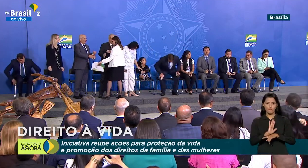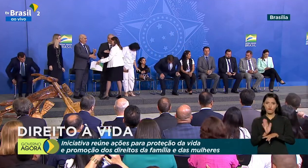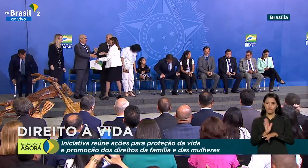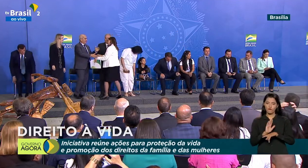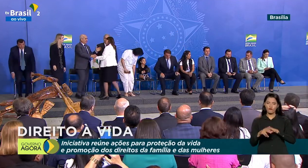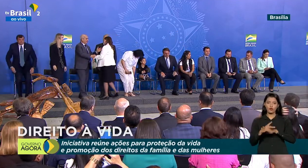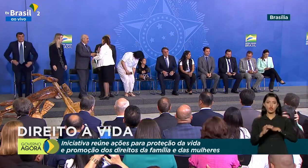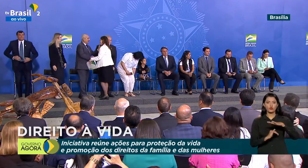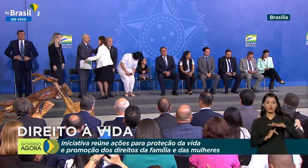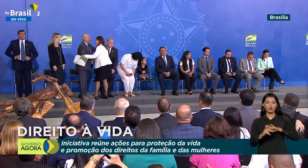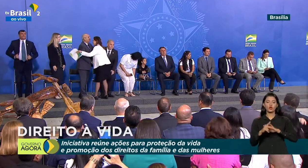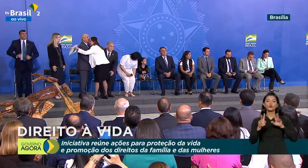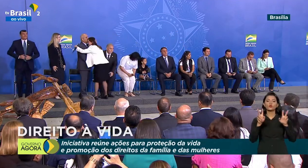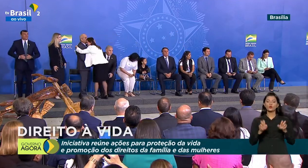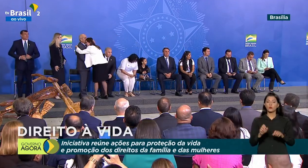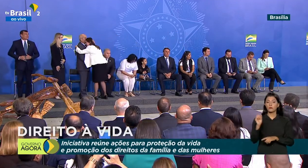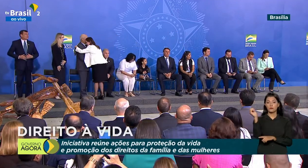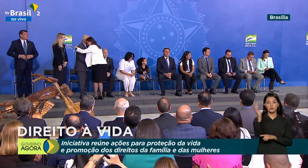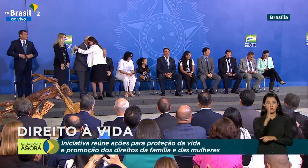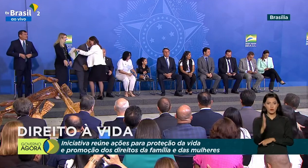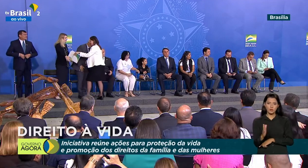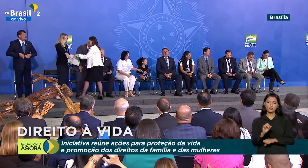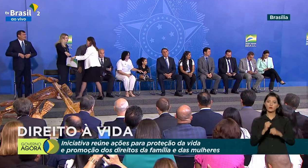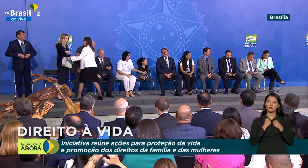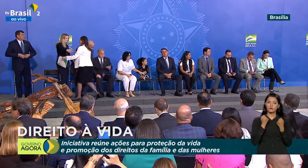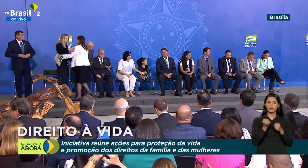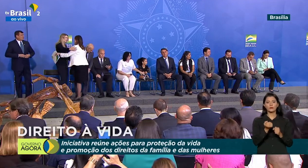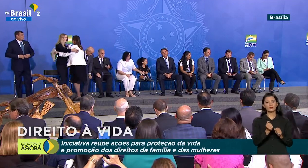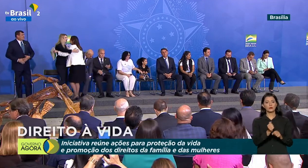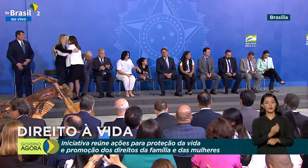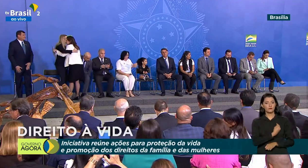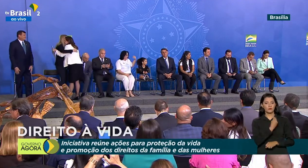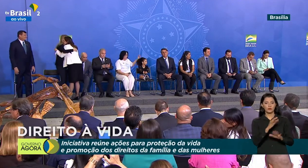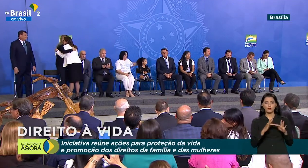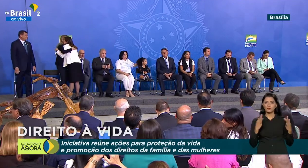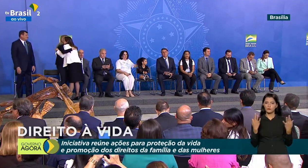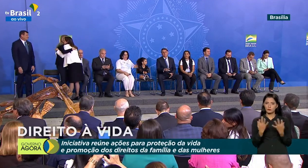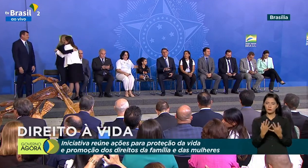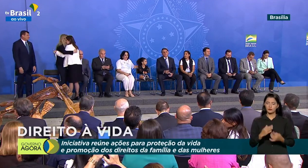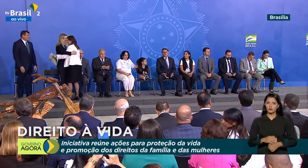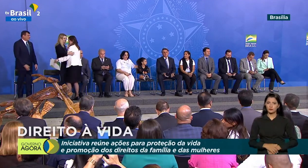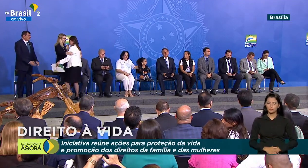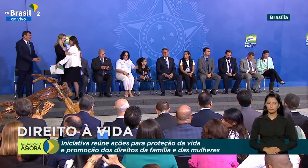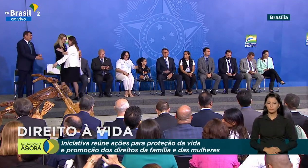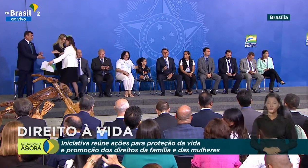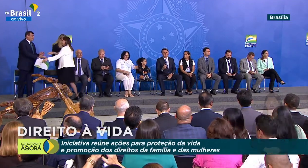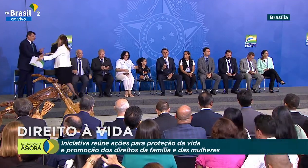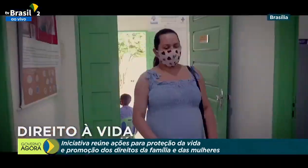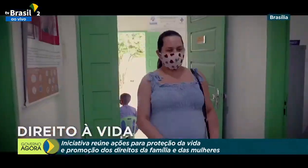sobre o Brasil pela vida e família o